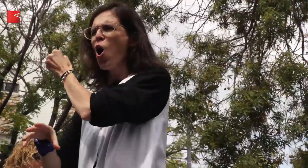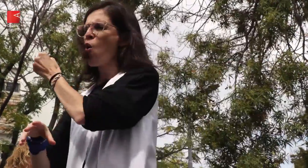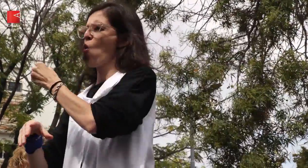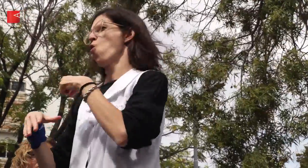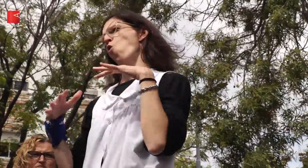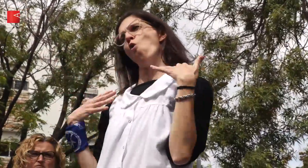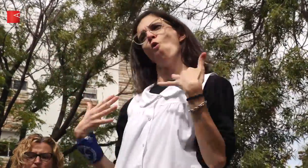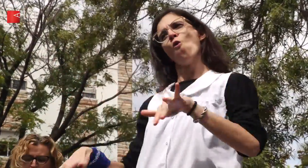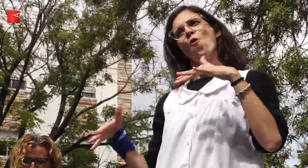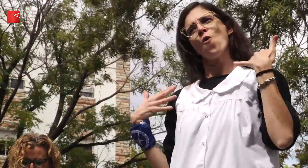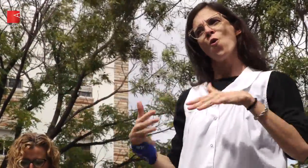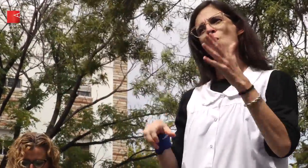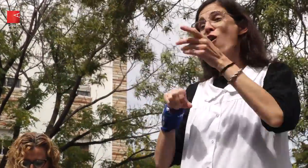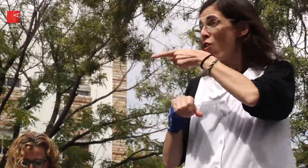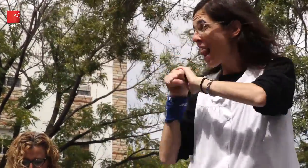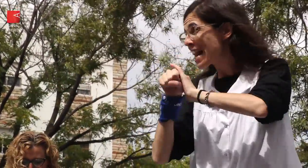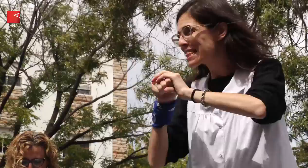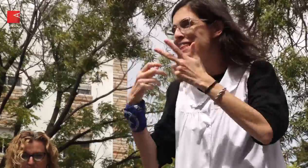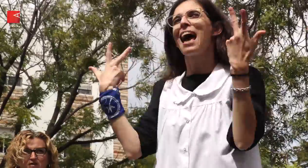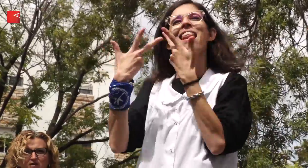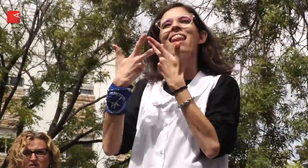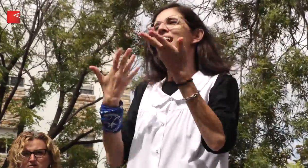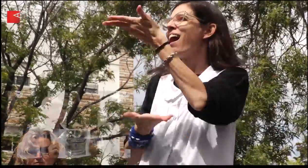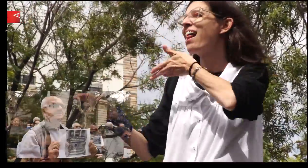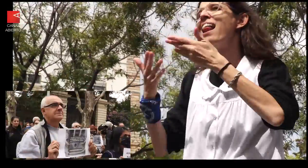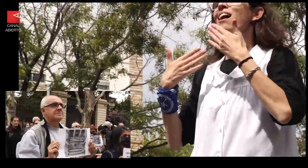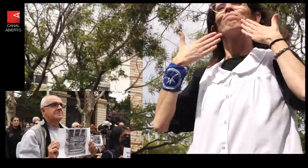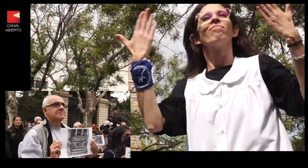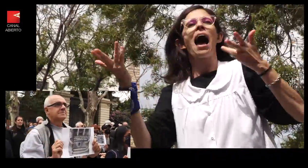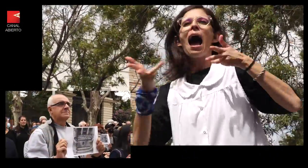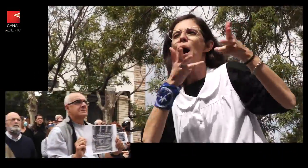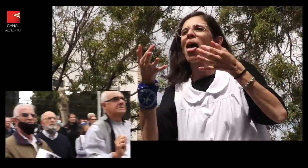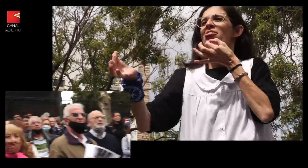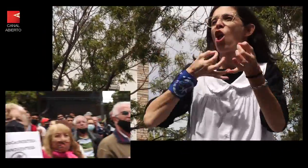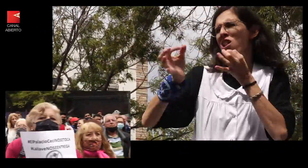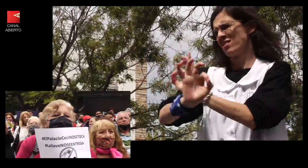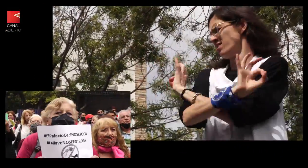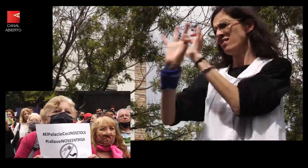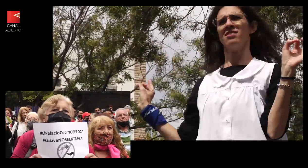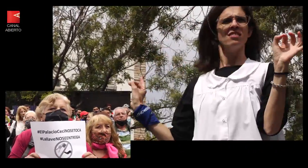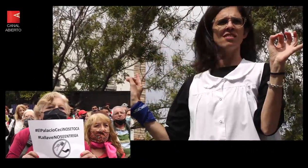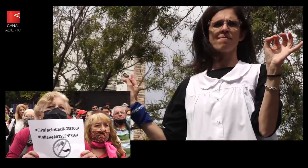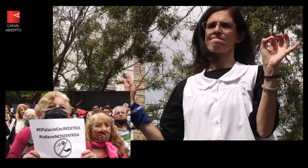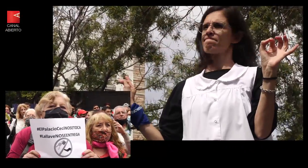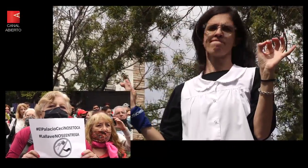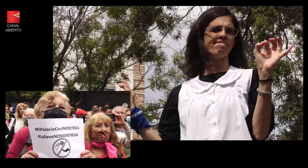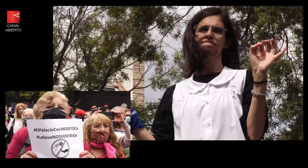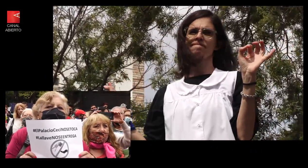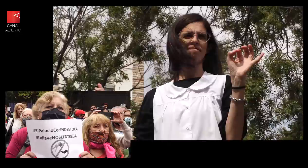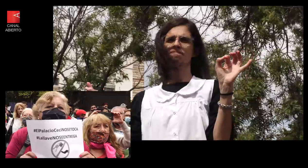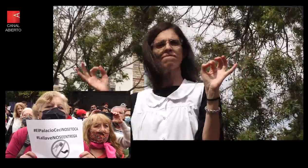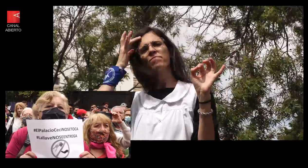idioma, y no vamos a permitir que nos lo arrebaten. La reta dice, bueno, sí, vamos a hacer un diálogo,